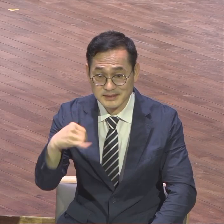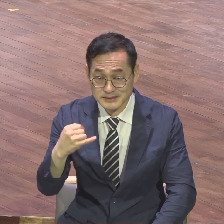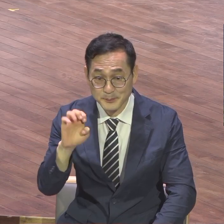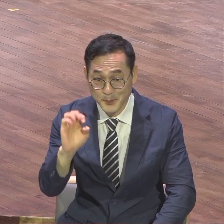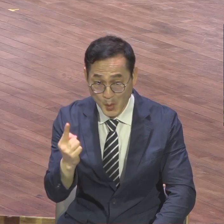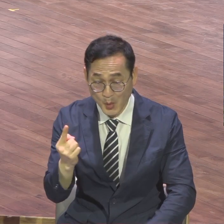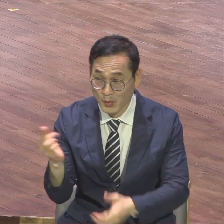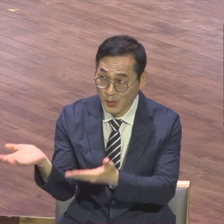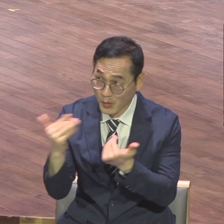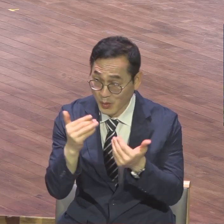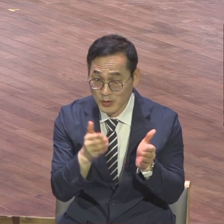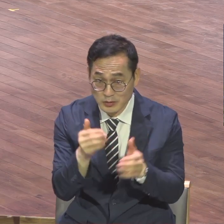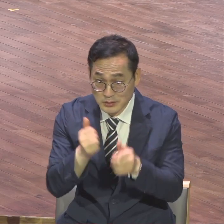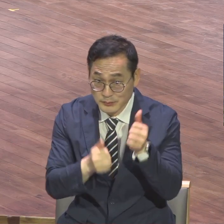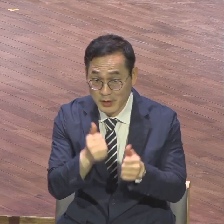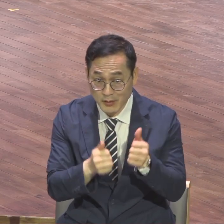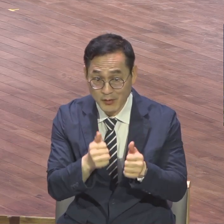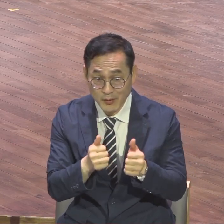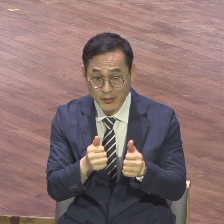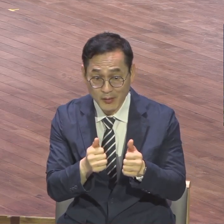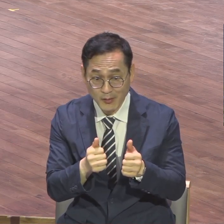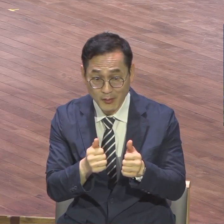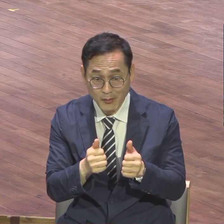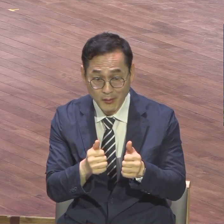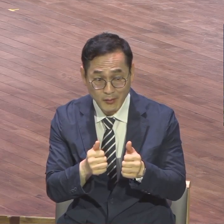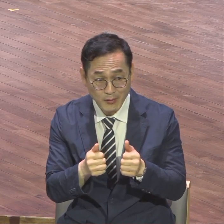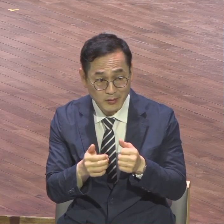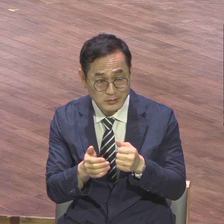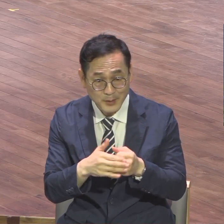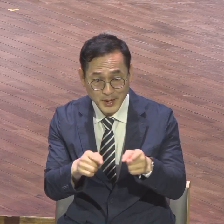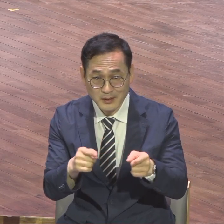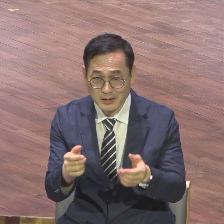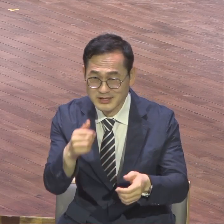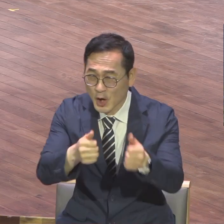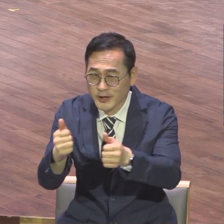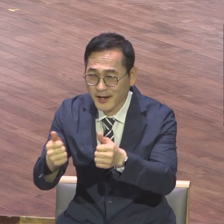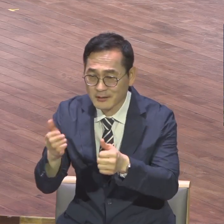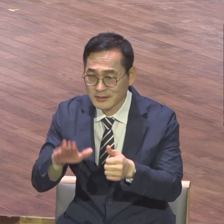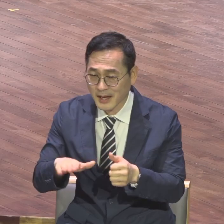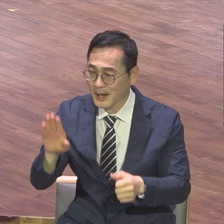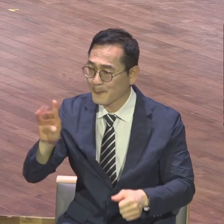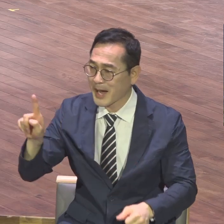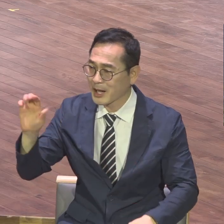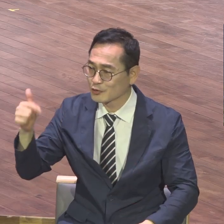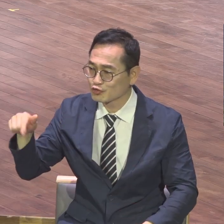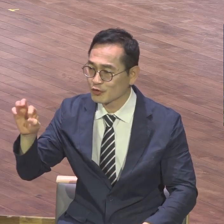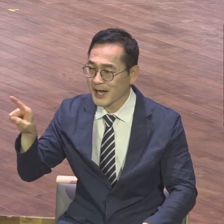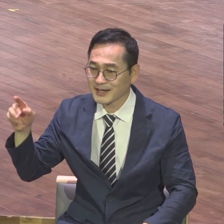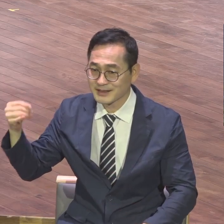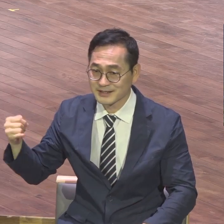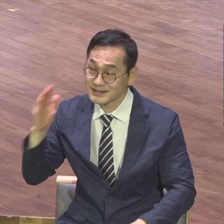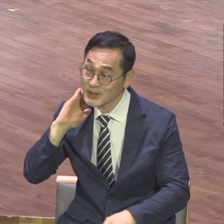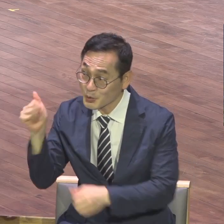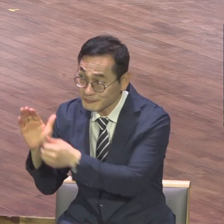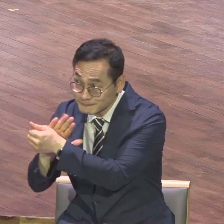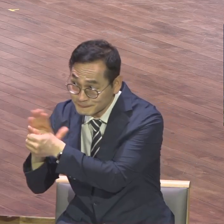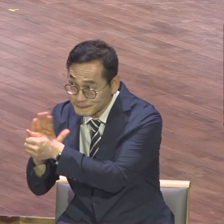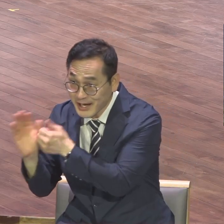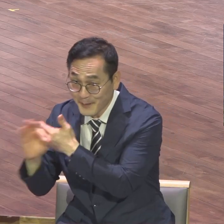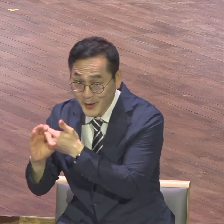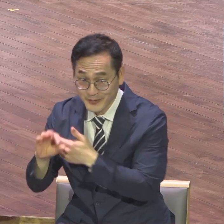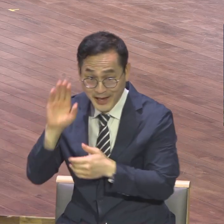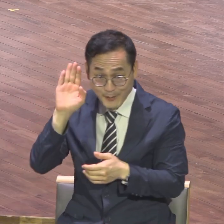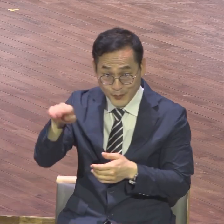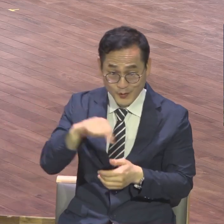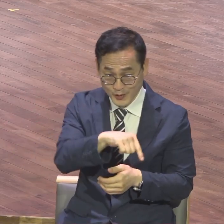바누아투도 한 표고 그러니까 미국도 한 표야. 그러니까 지금 우리나라에서 바누아투 그 대통령 잘 해가지고 그 표를